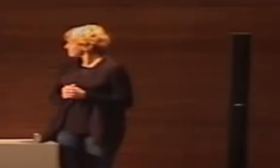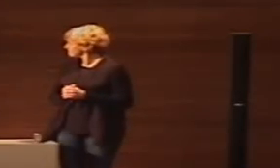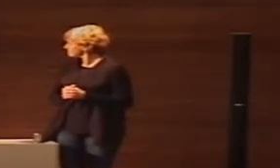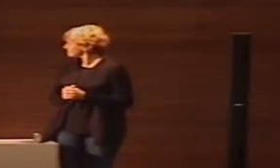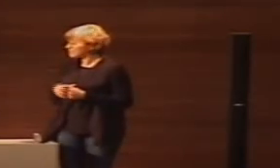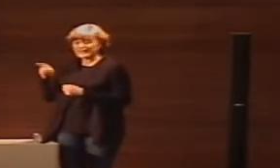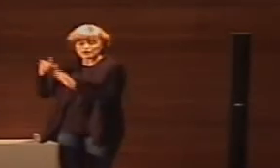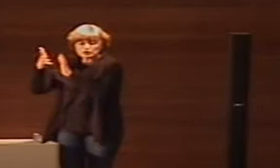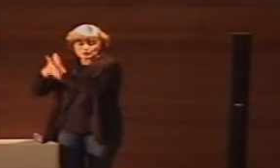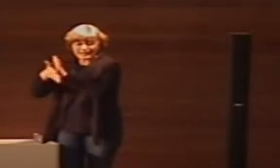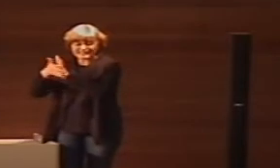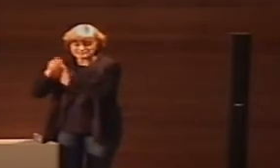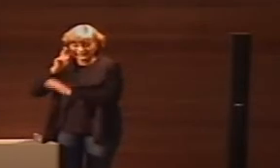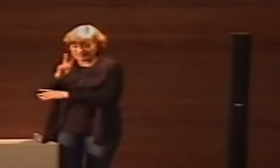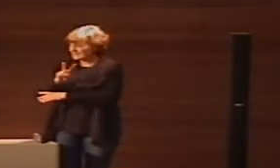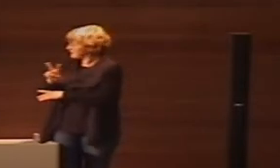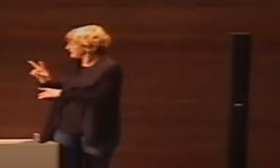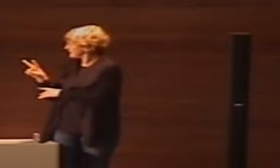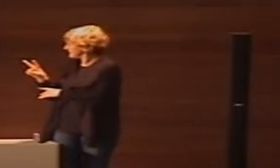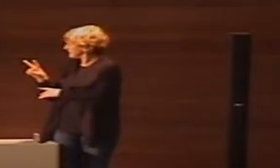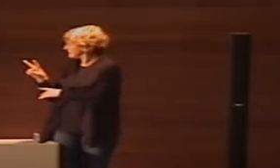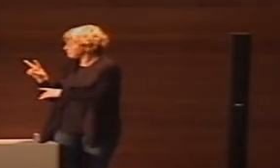No lo puedo ni comentar porque había unos flujos,